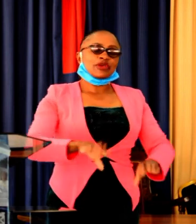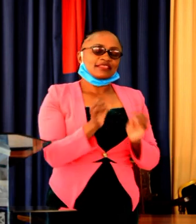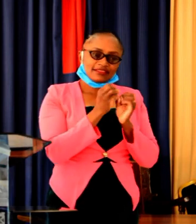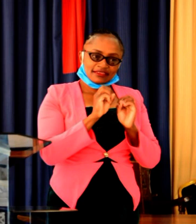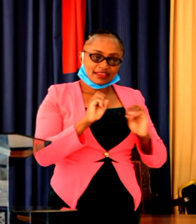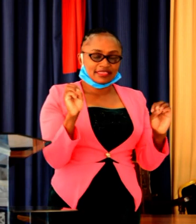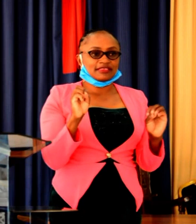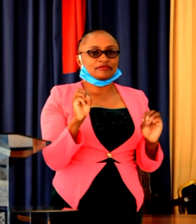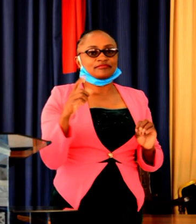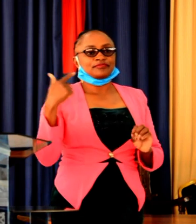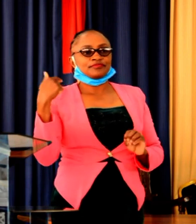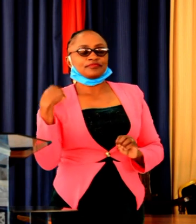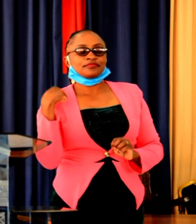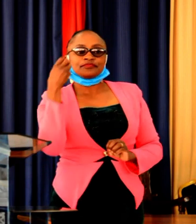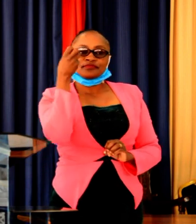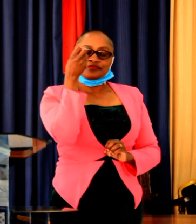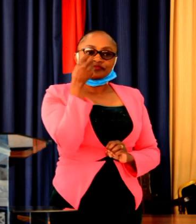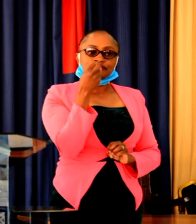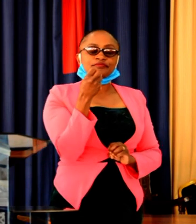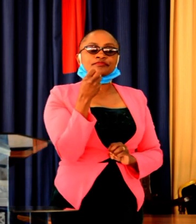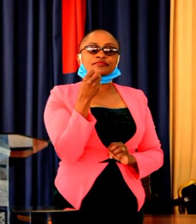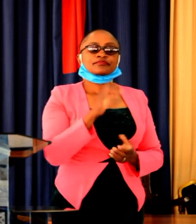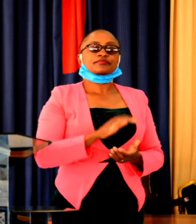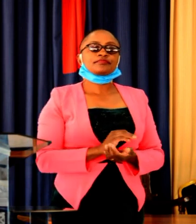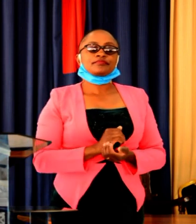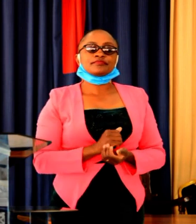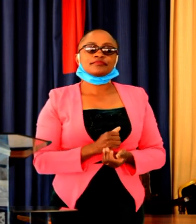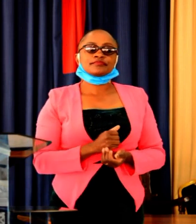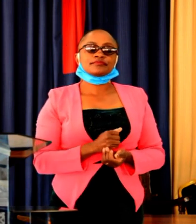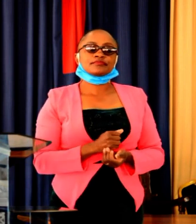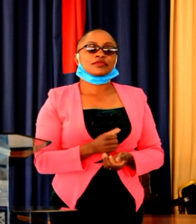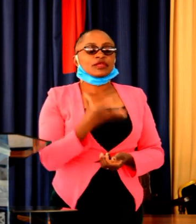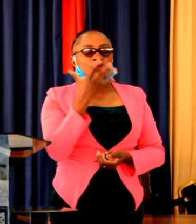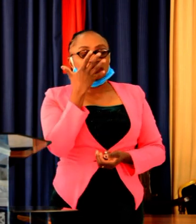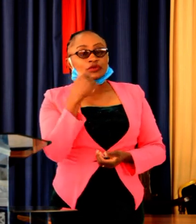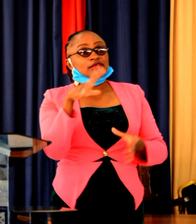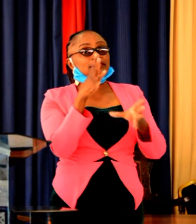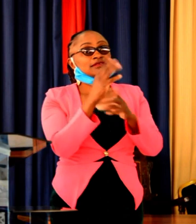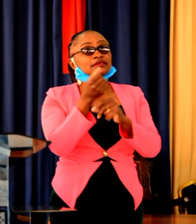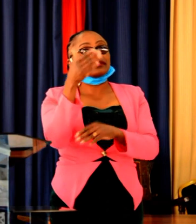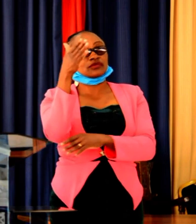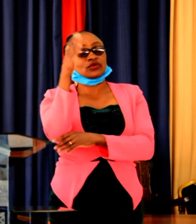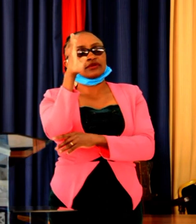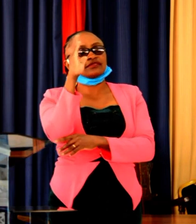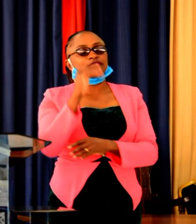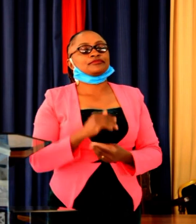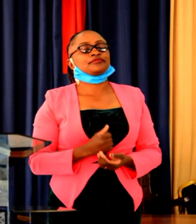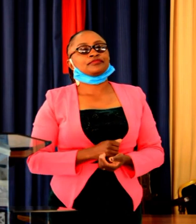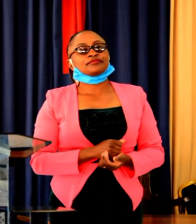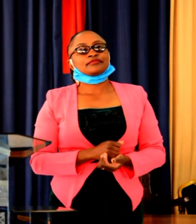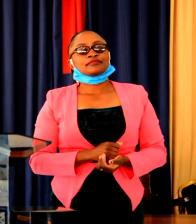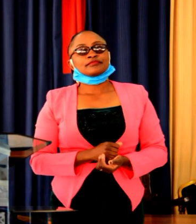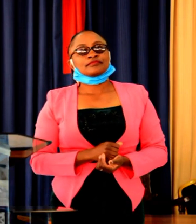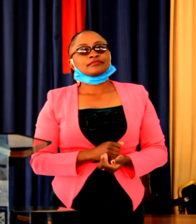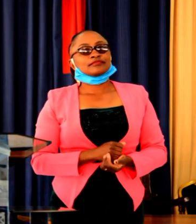lingine pia la kujua na kutambua kwa nini tumtarajie ama tumtumainie